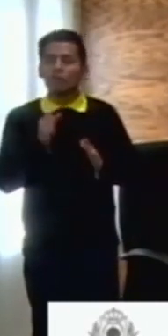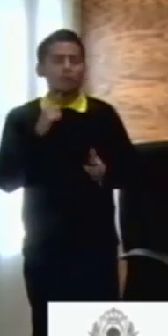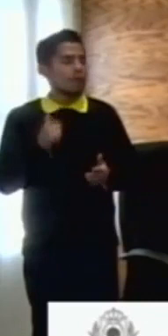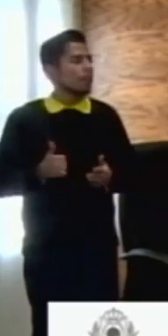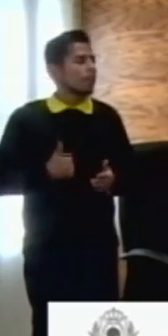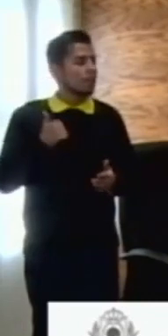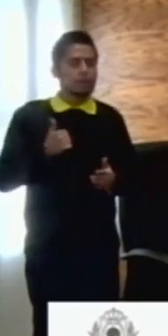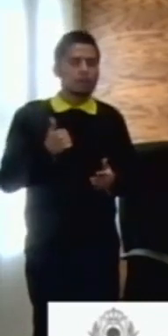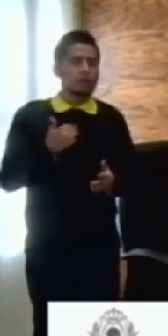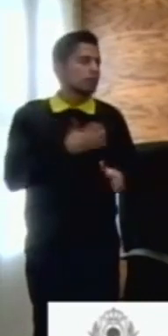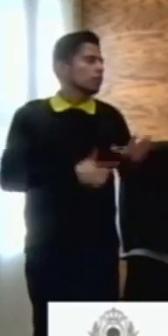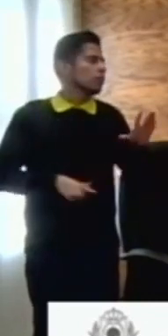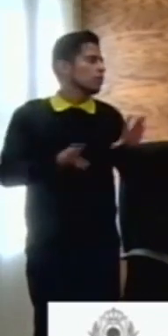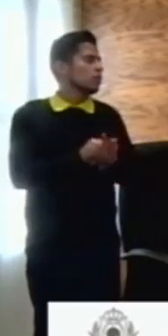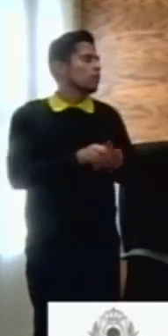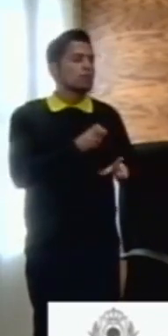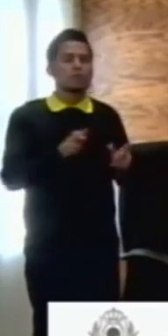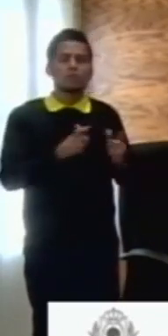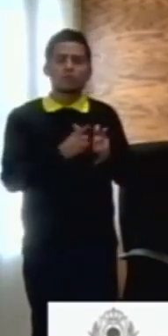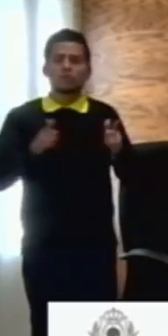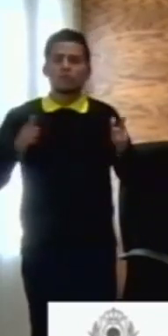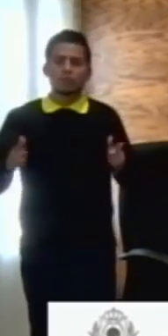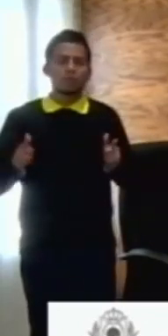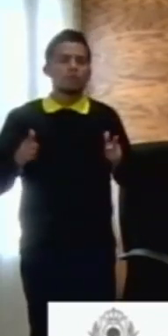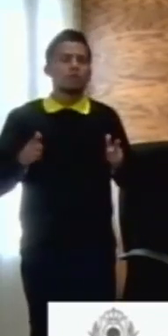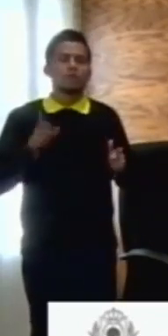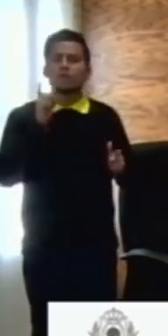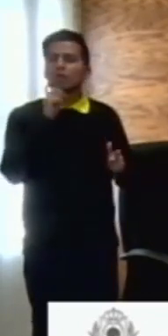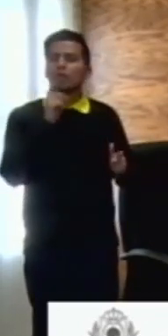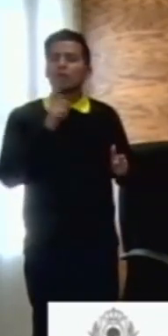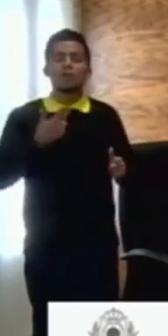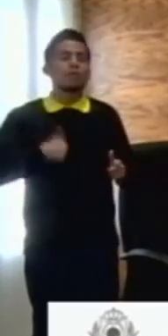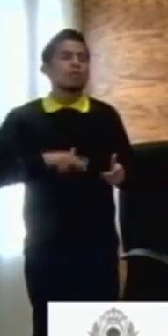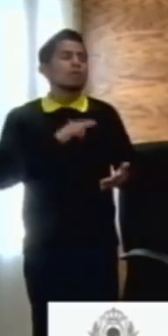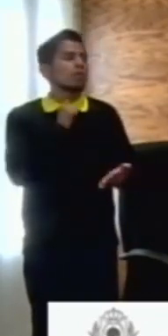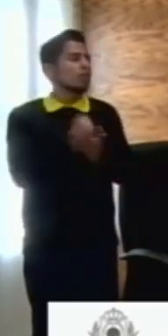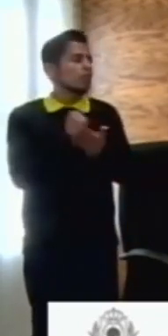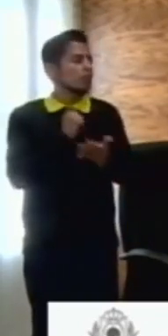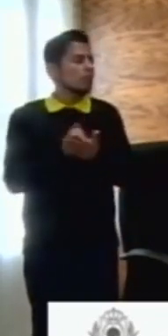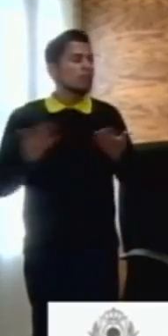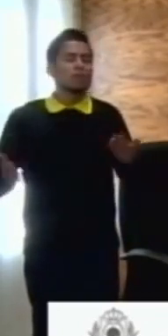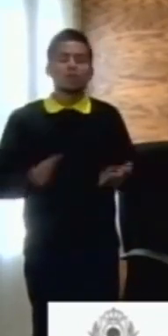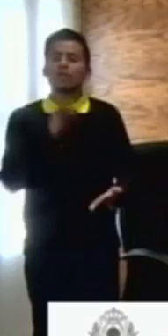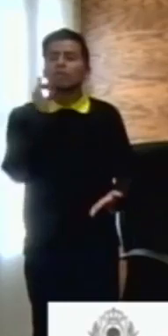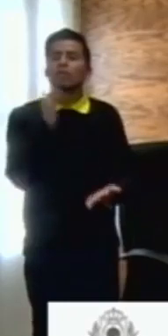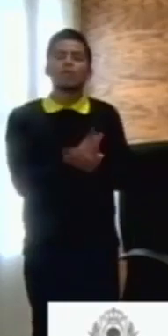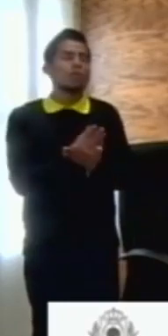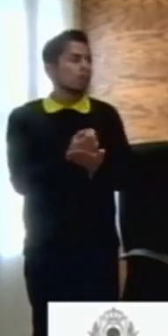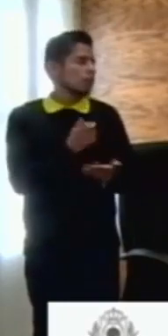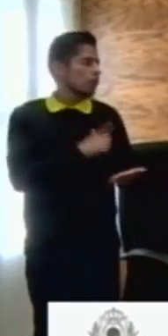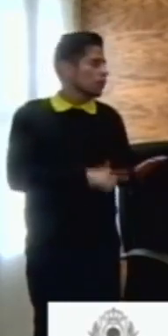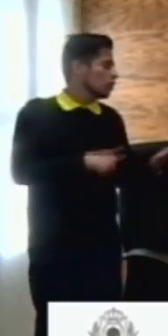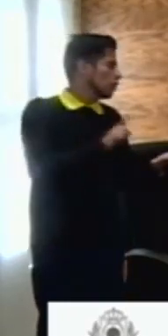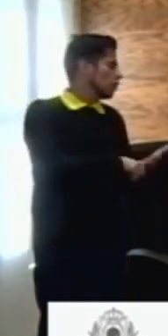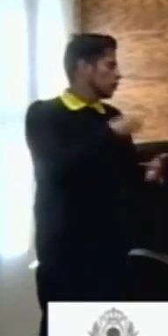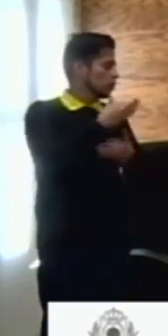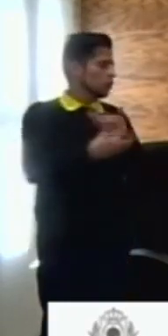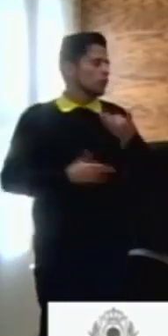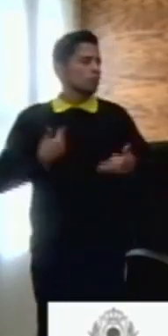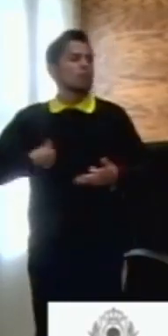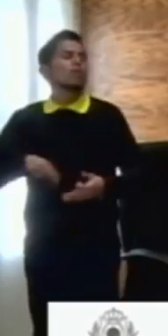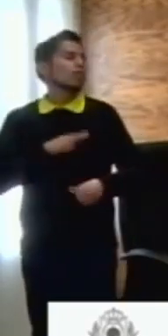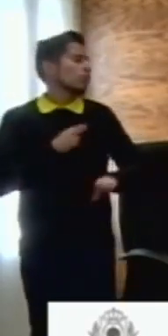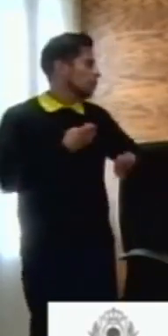aprovechamiento de este gran recurso es nuestra obligación hacerlo no solo en la comarca Lagunera sino en todo el